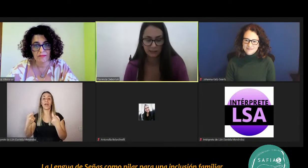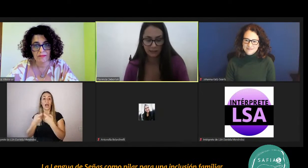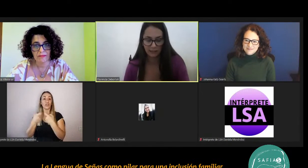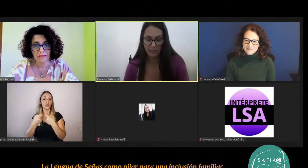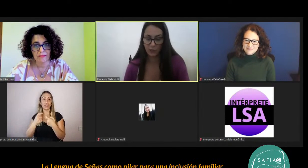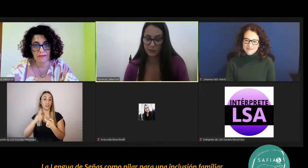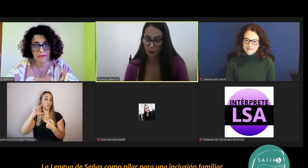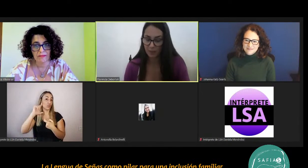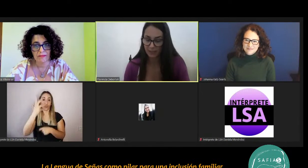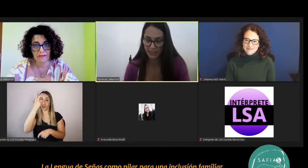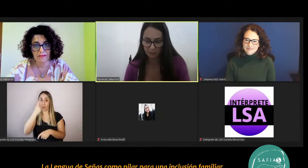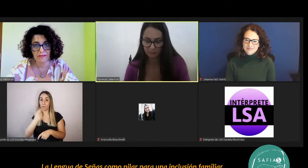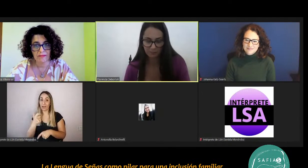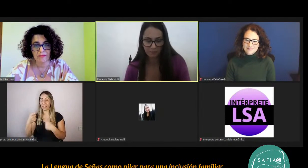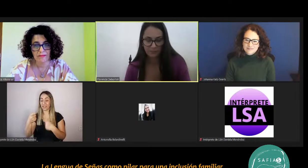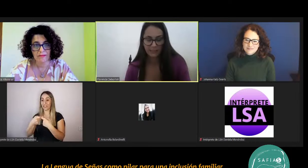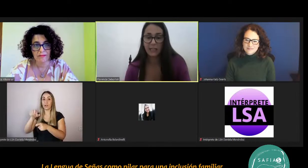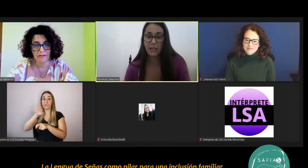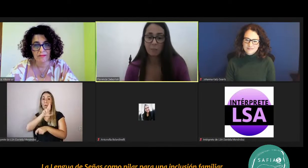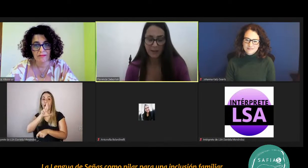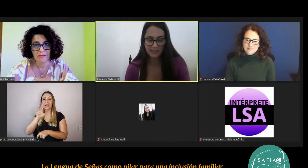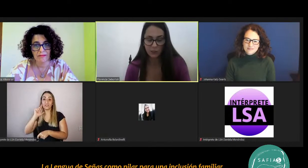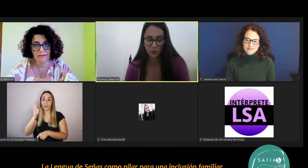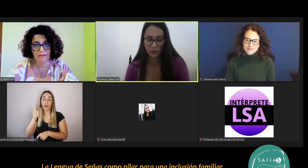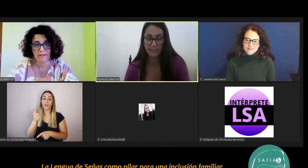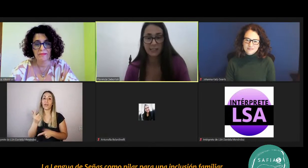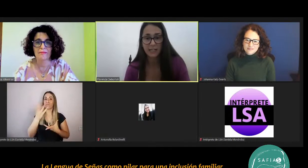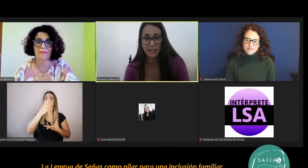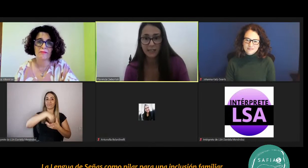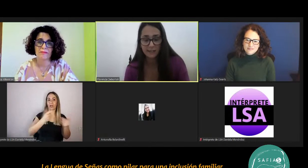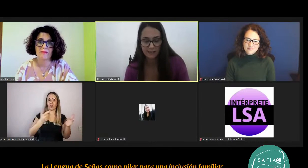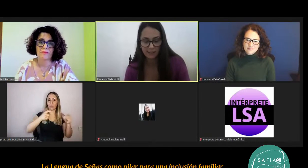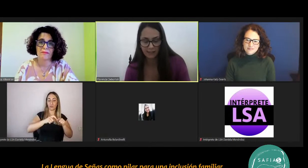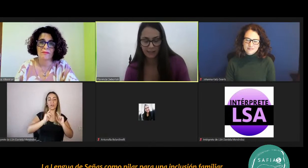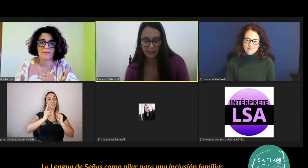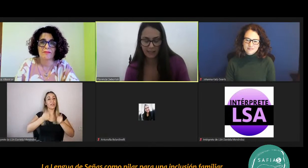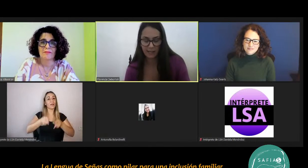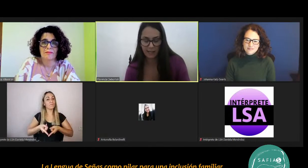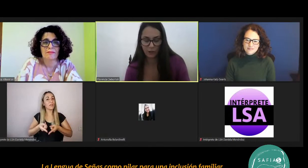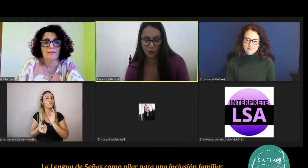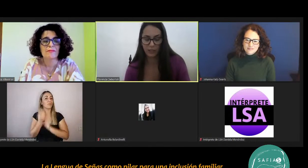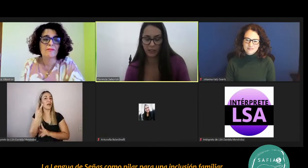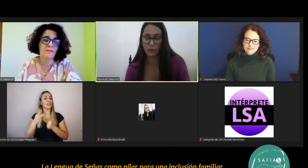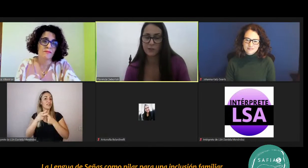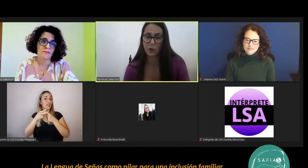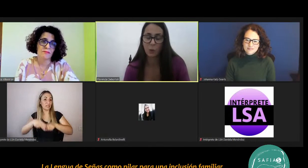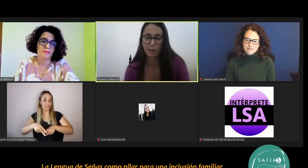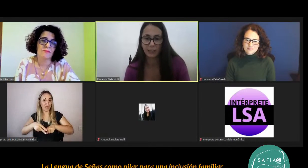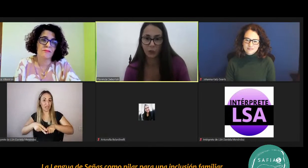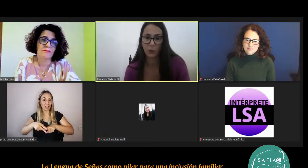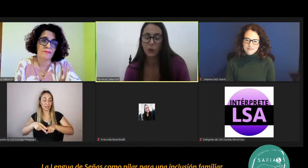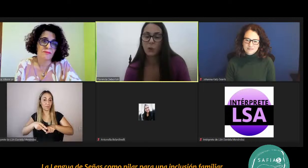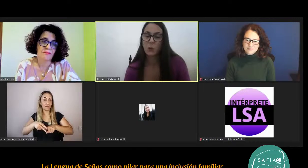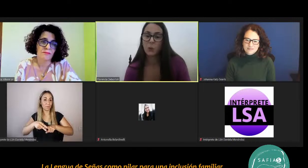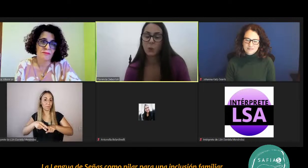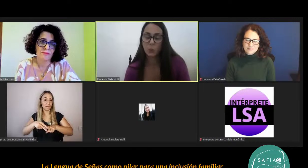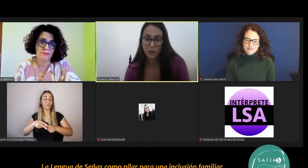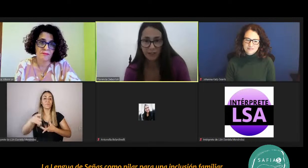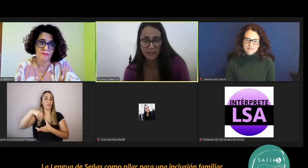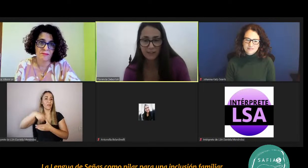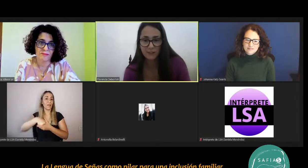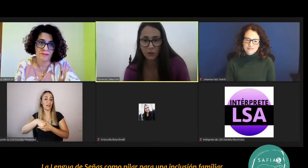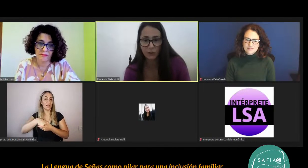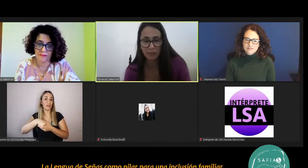Martín nos acompañaron; y el espacio de talleres, donde nos acompañó